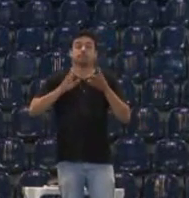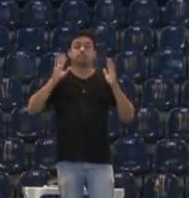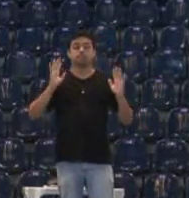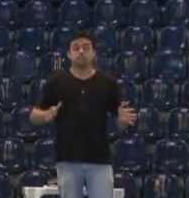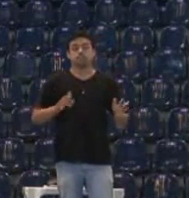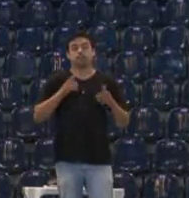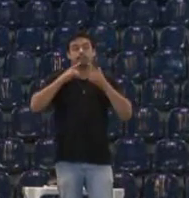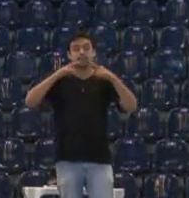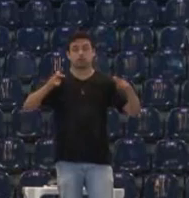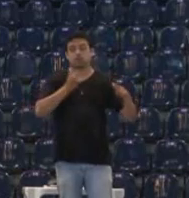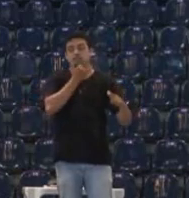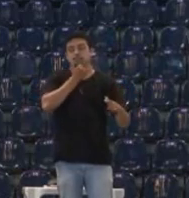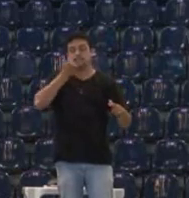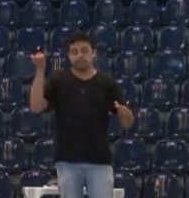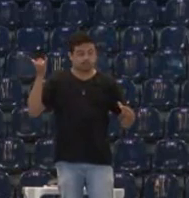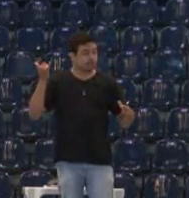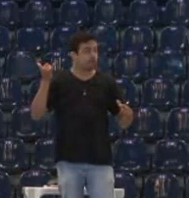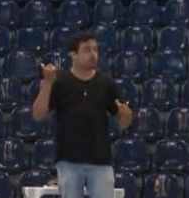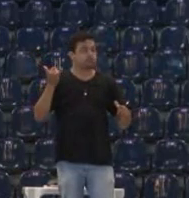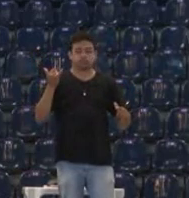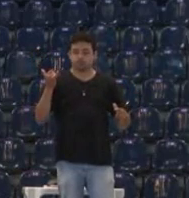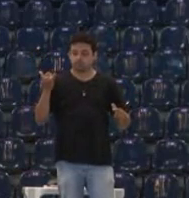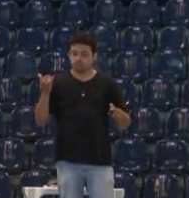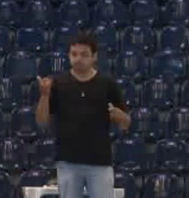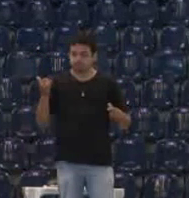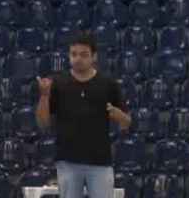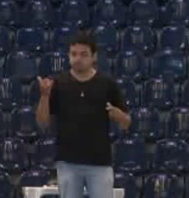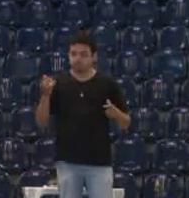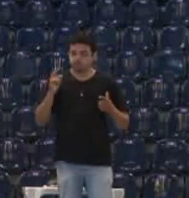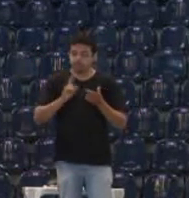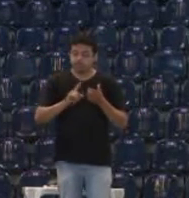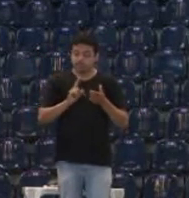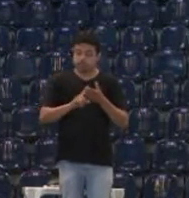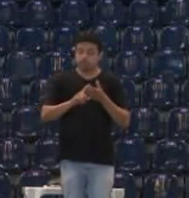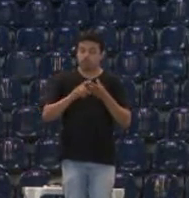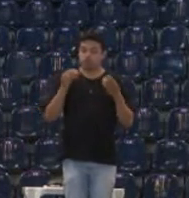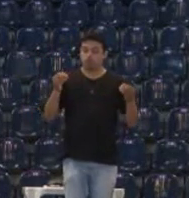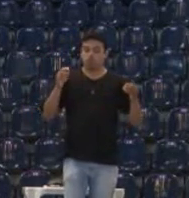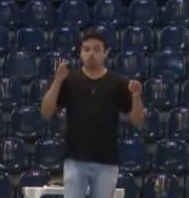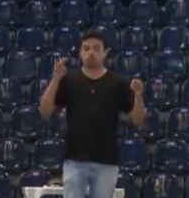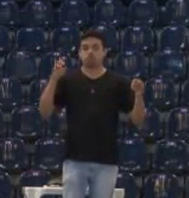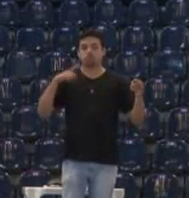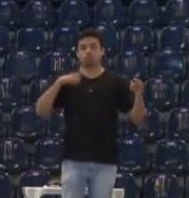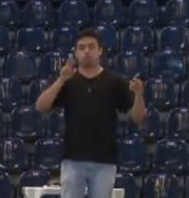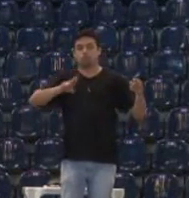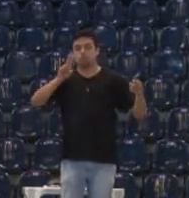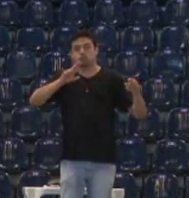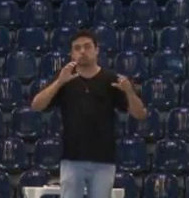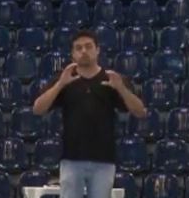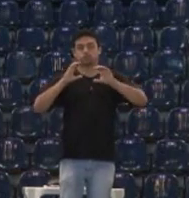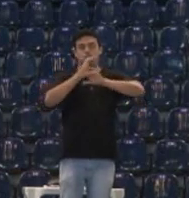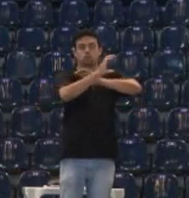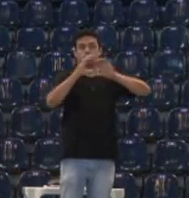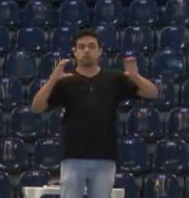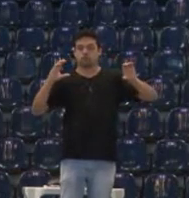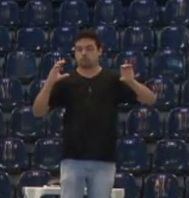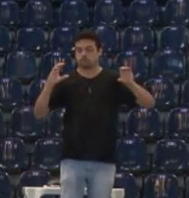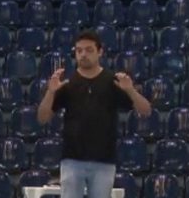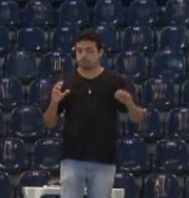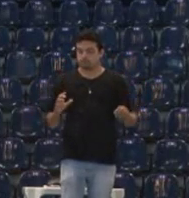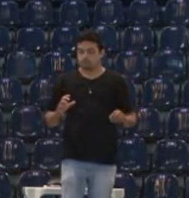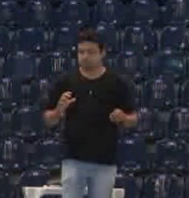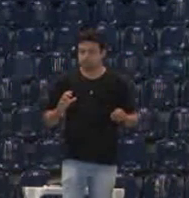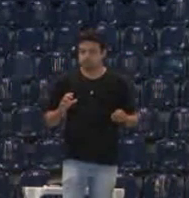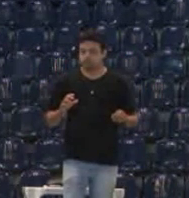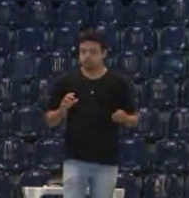depende demais do veículo que você está usando para se comunicar não